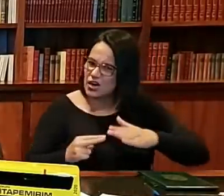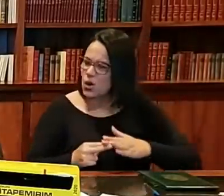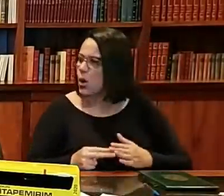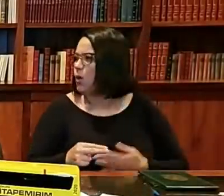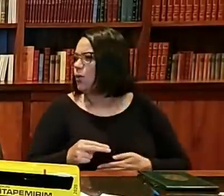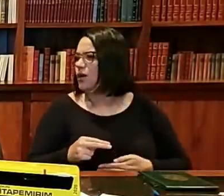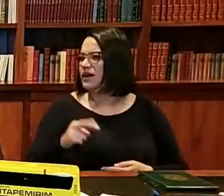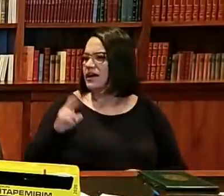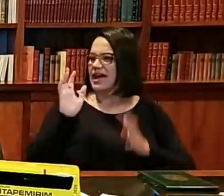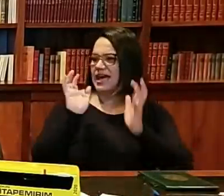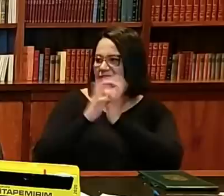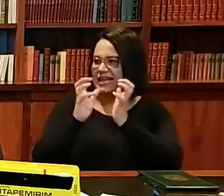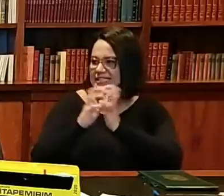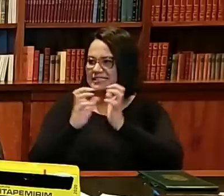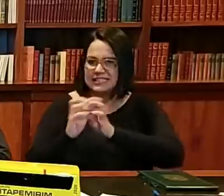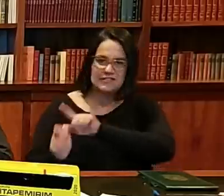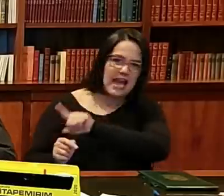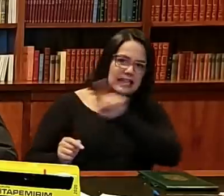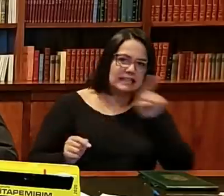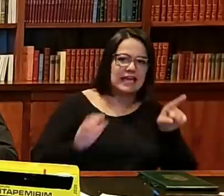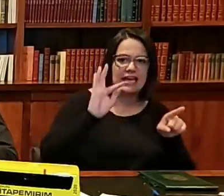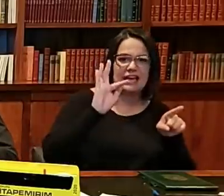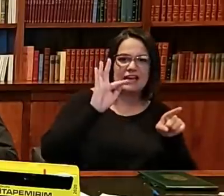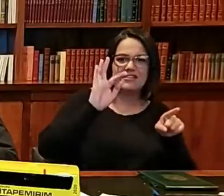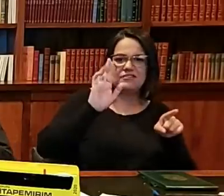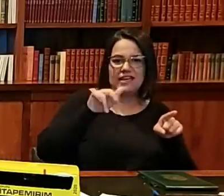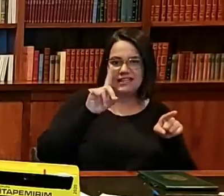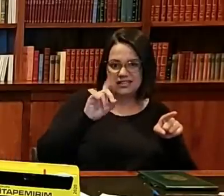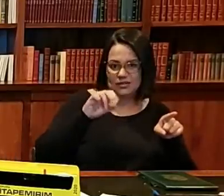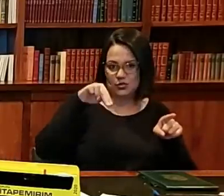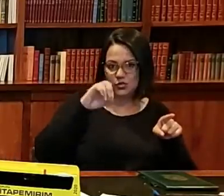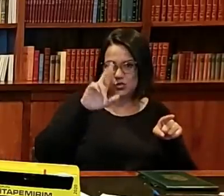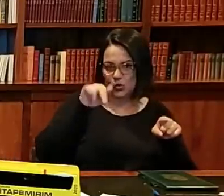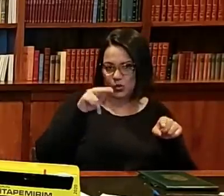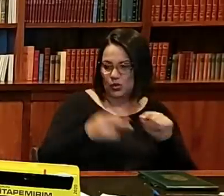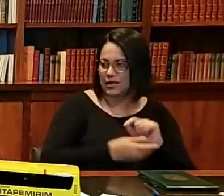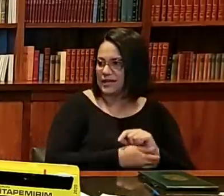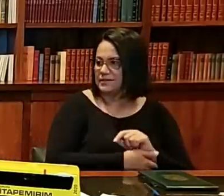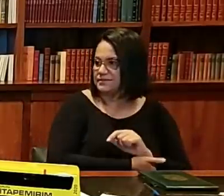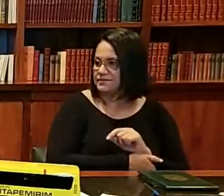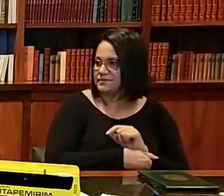mesmo, Gil? É, já pensaram em fazer uma ponte? Mas olha... O viaduto, na verdade, o que seria?